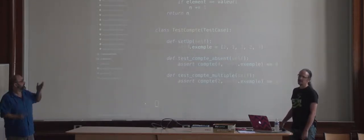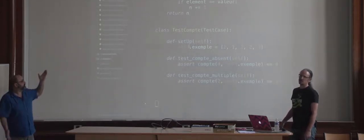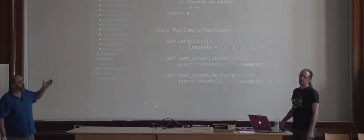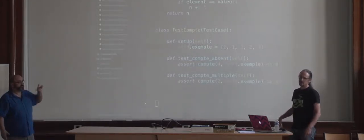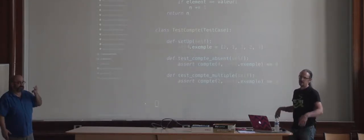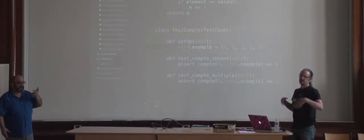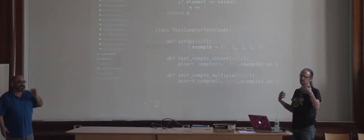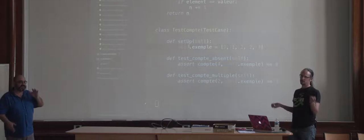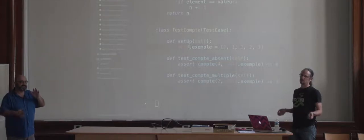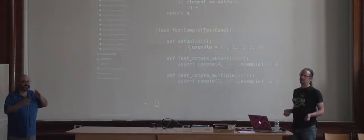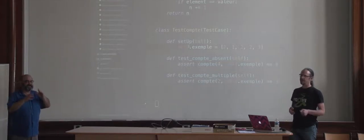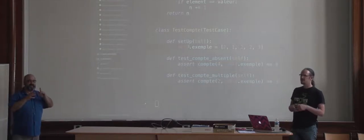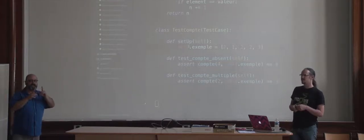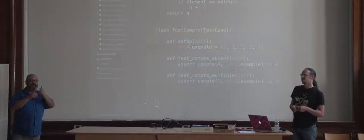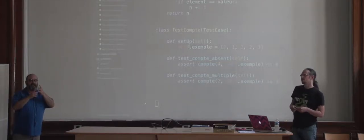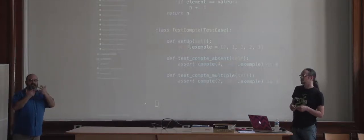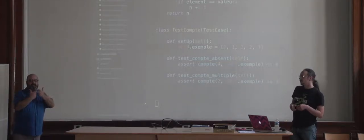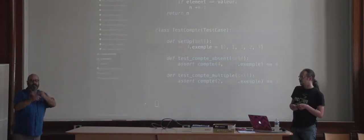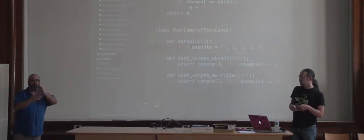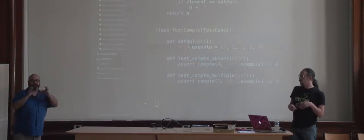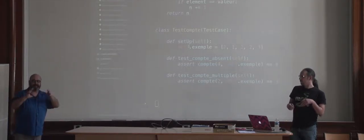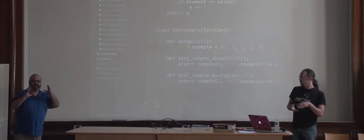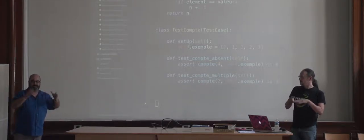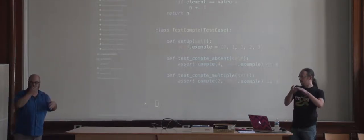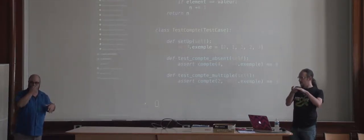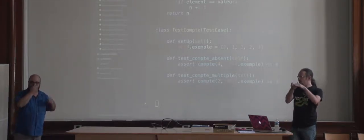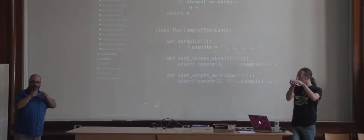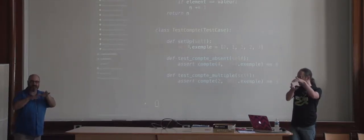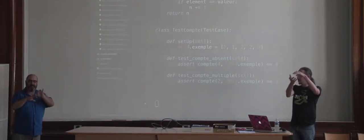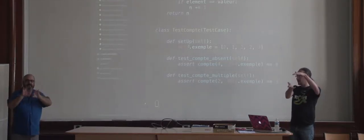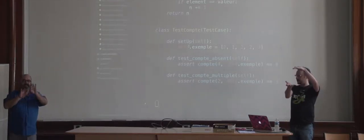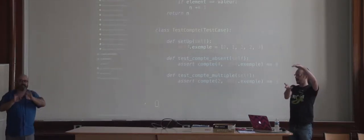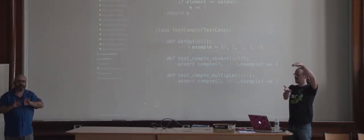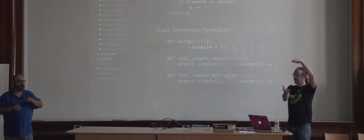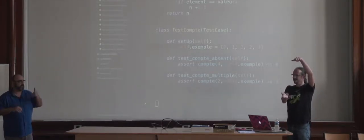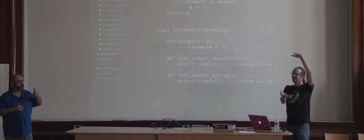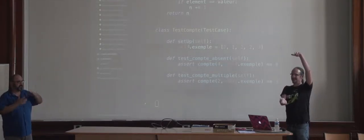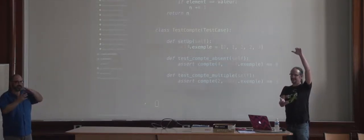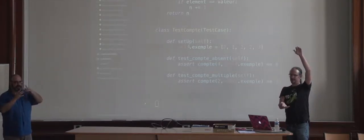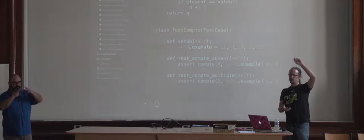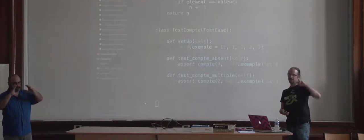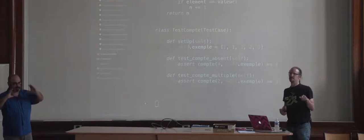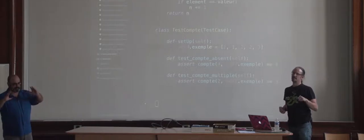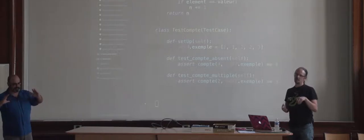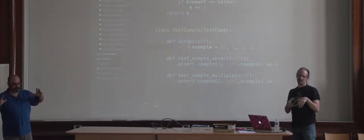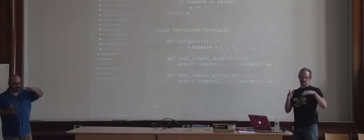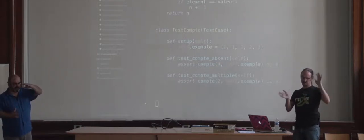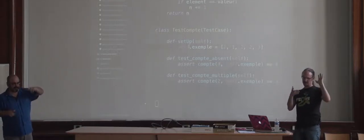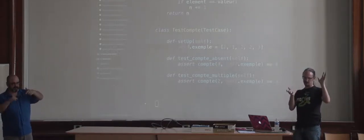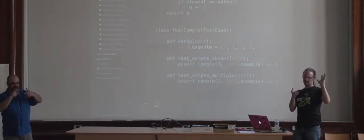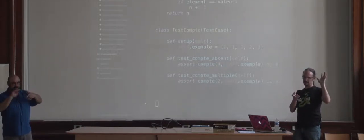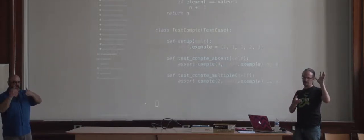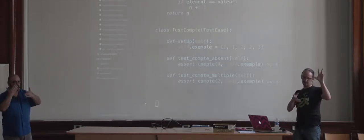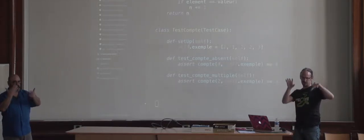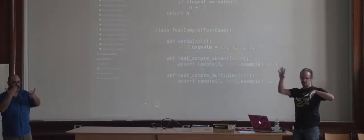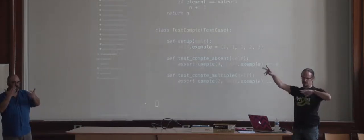va. Si on commence à avoir des trucs plus compliqués, vous avez sûrement vu des méthodes setup qui commençaient à être très lourdes et qui mettaient en place 15